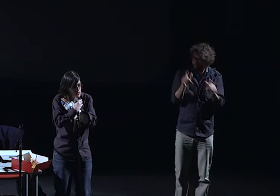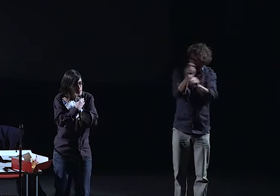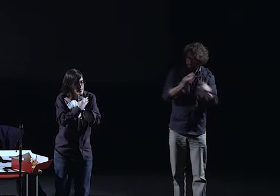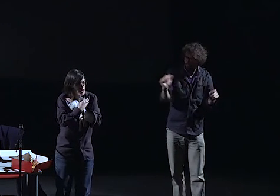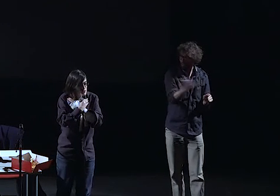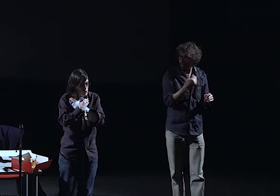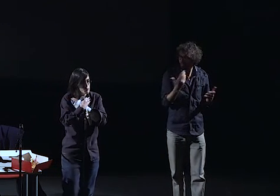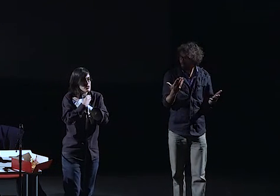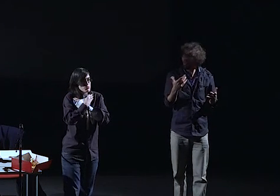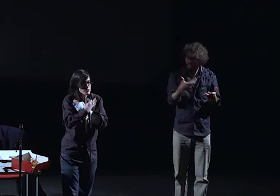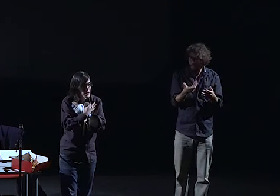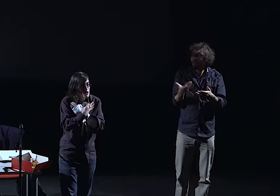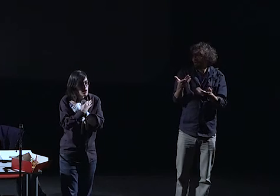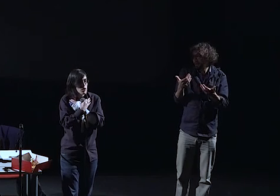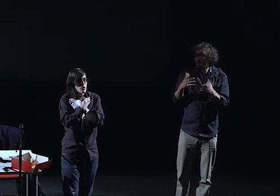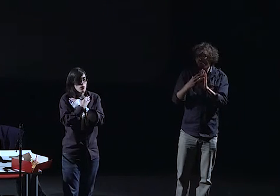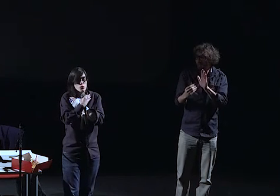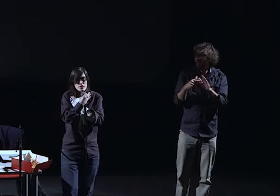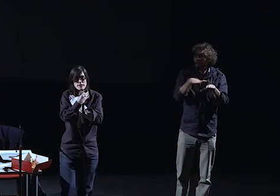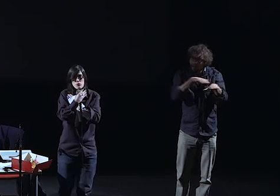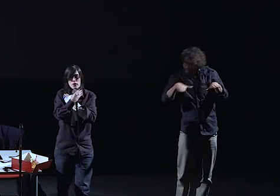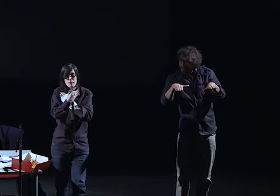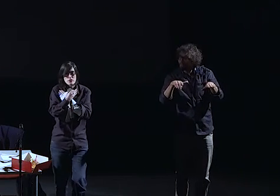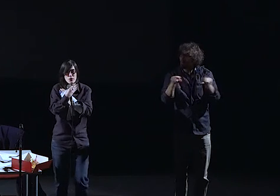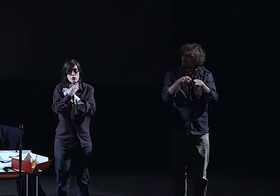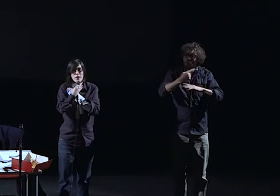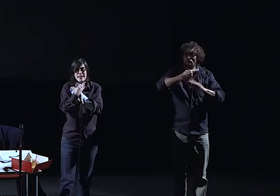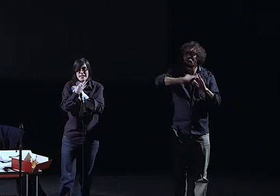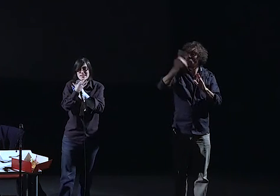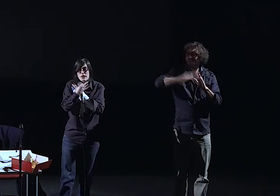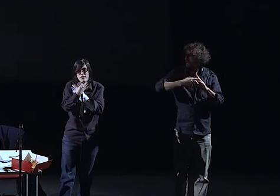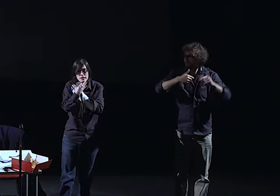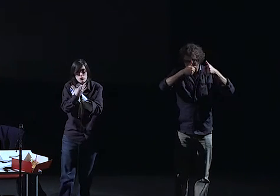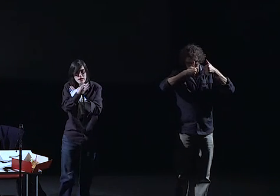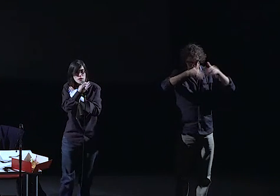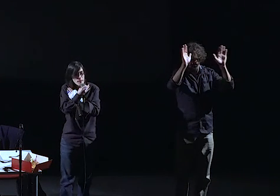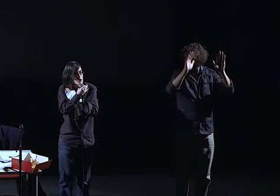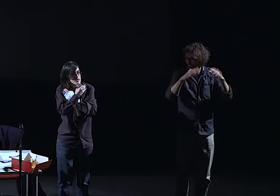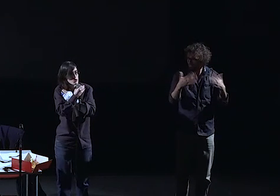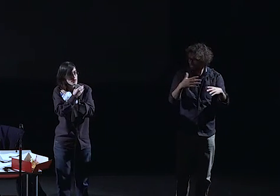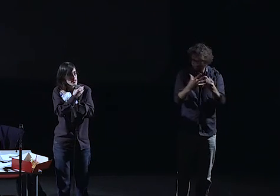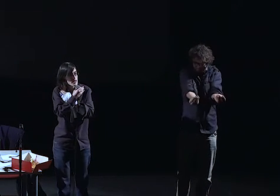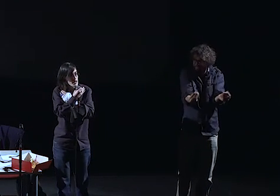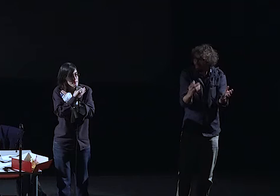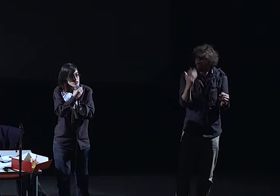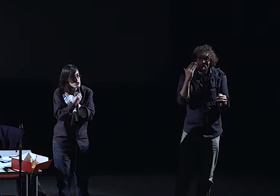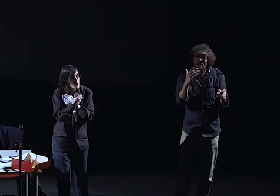Ça refait de l'espace alternatif qui repousse les frontières de ce système autoritaire, parce qu'en fait, si on arrive à démontrer qu'on n'a pas besoin d'être